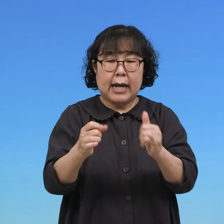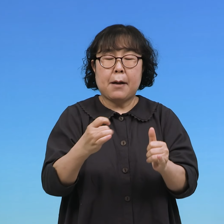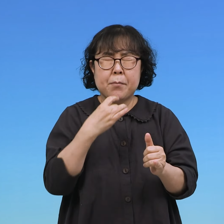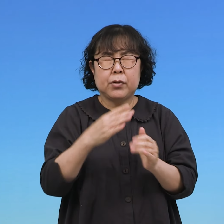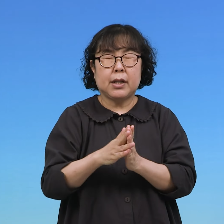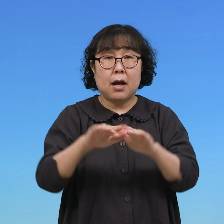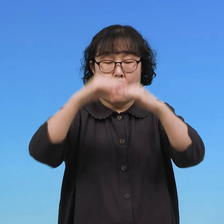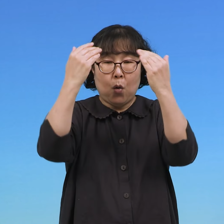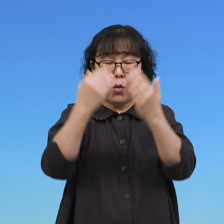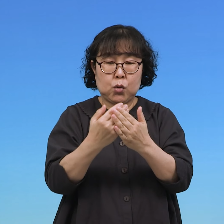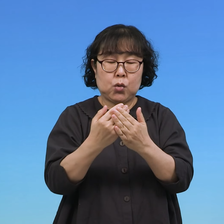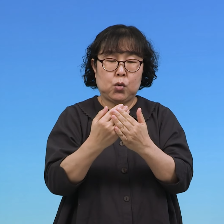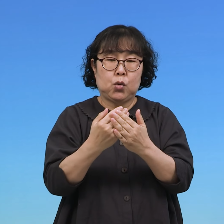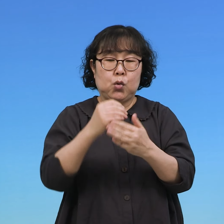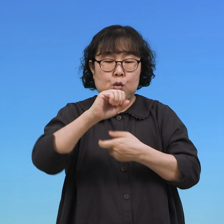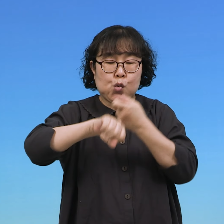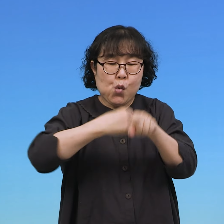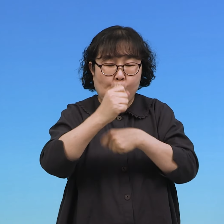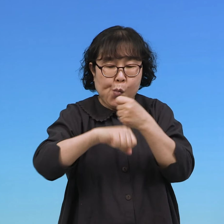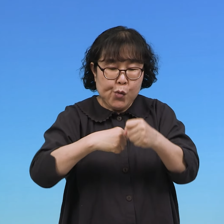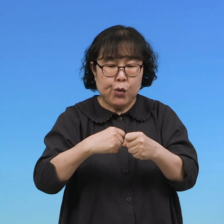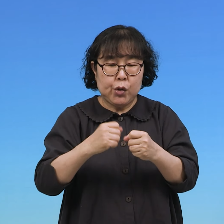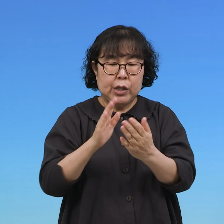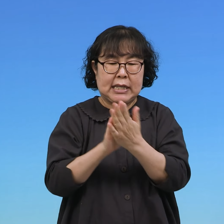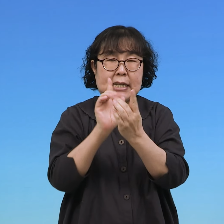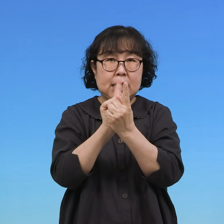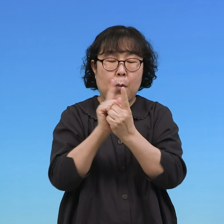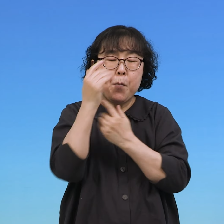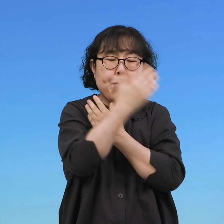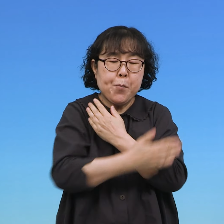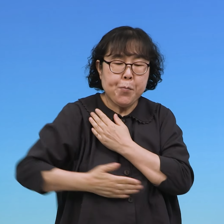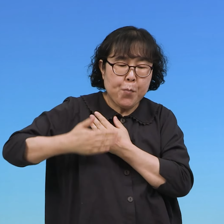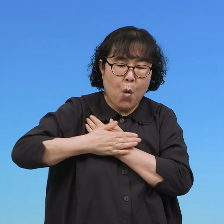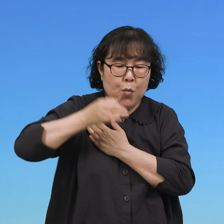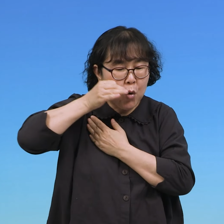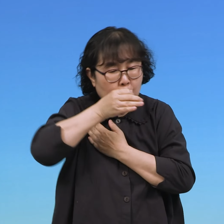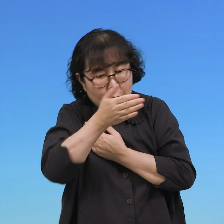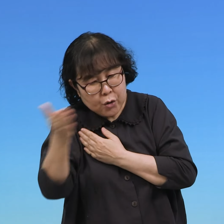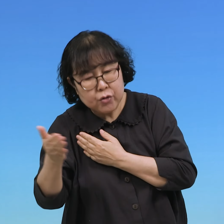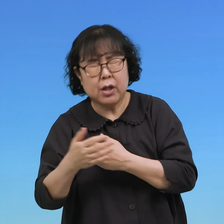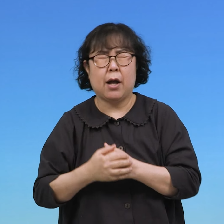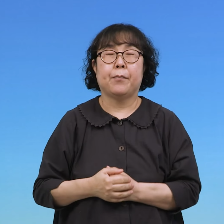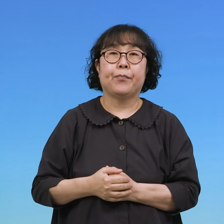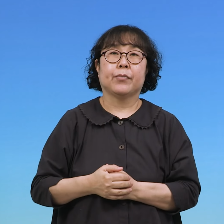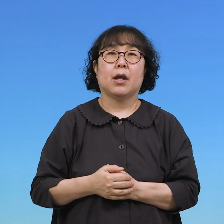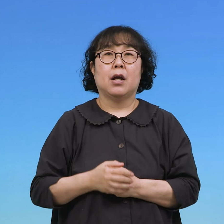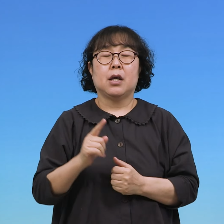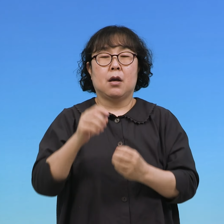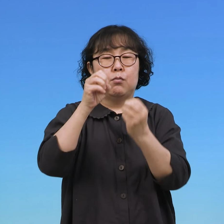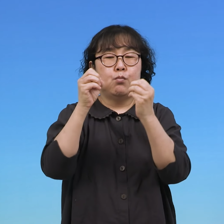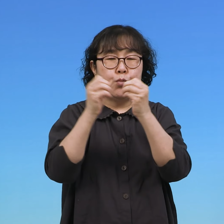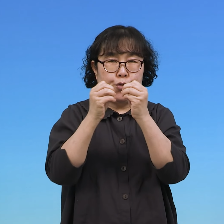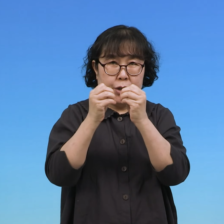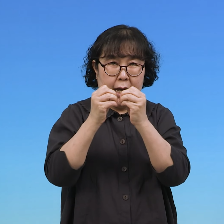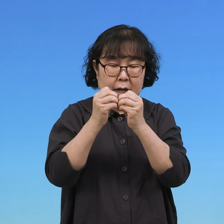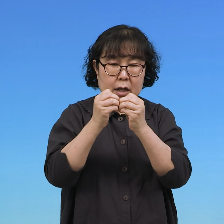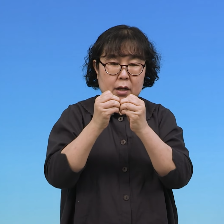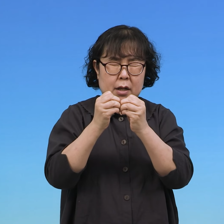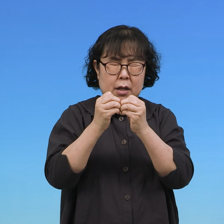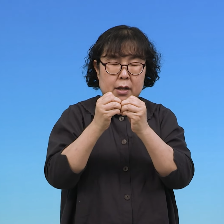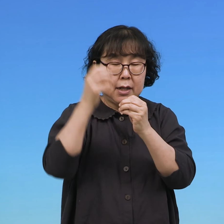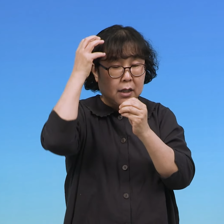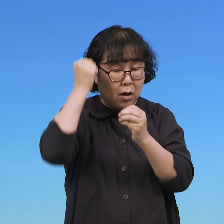없다. 모든 동물은 직접 몸으로 보여주고 가르친다. 표현은 거칠었지만 제가 이 문장에 주목하는 게